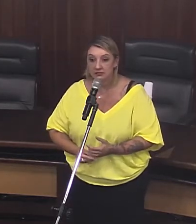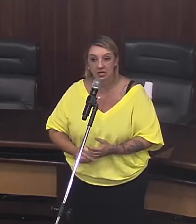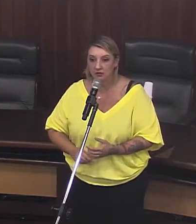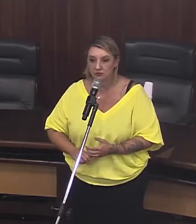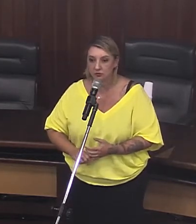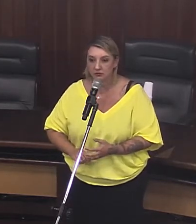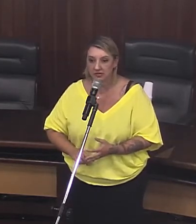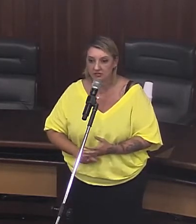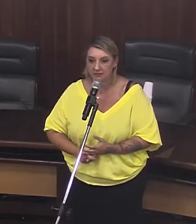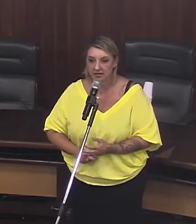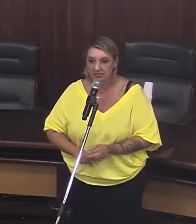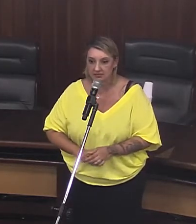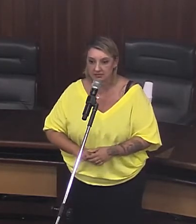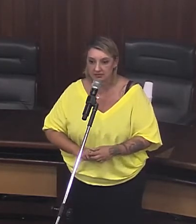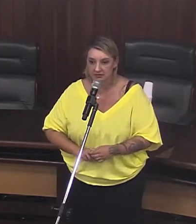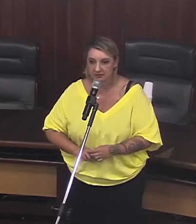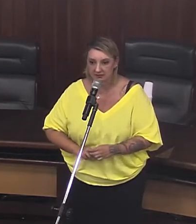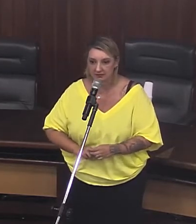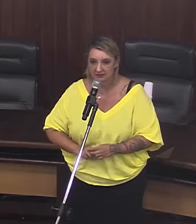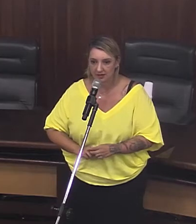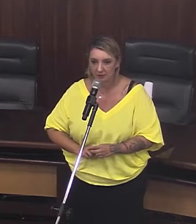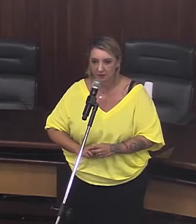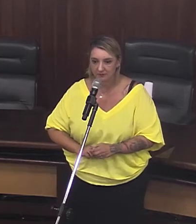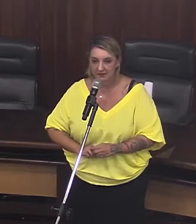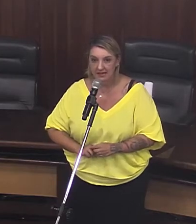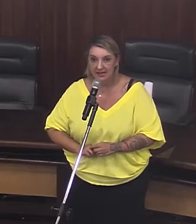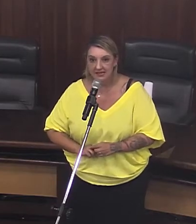Não, nunca, jamais. Tá bom?